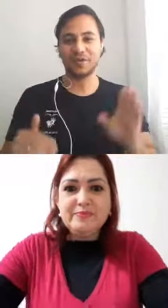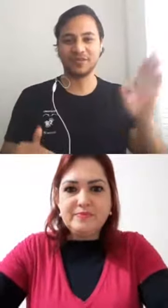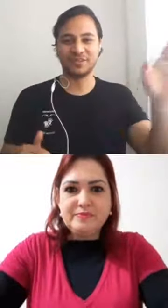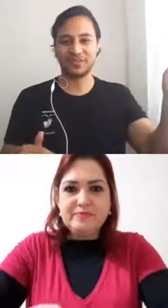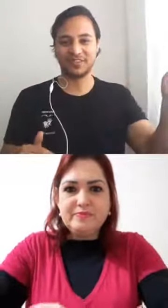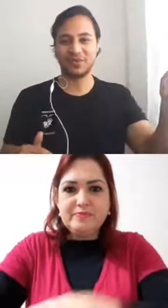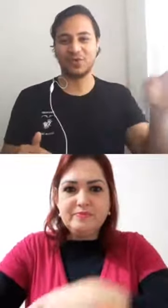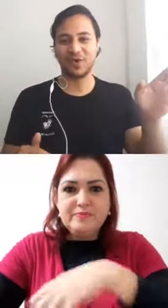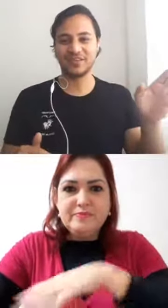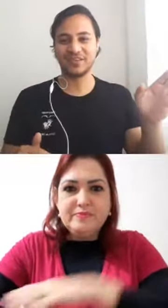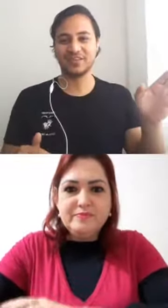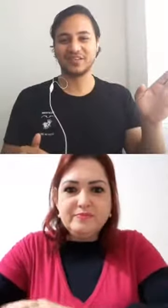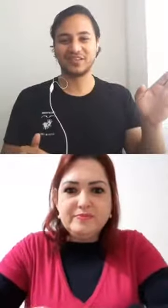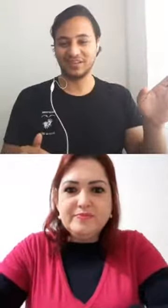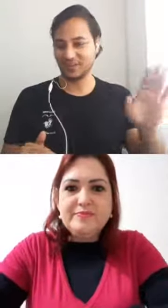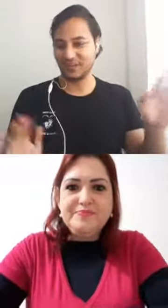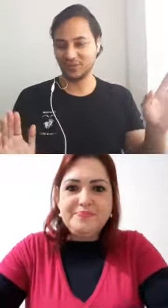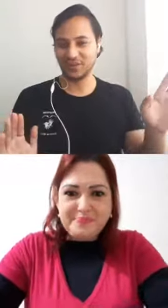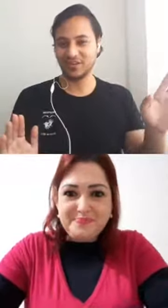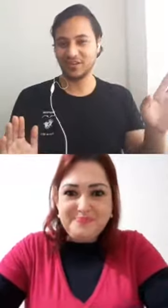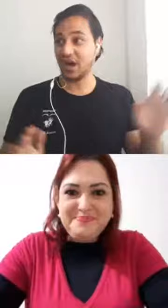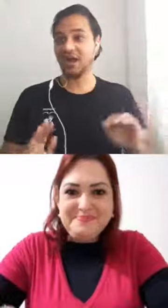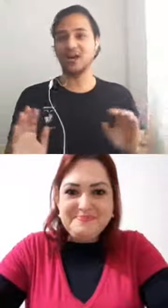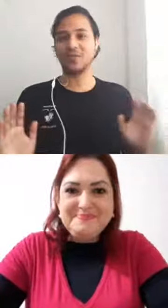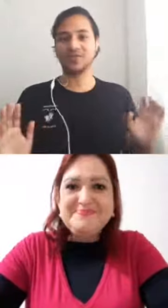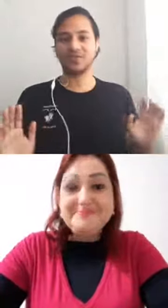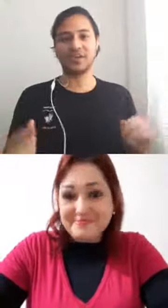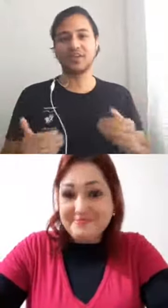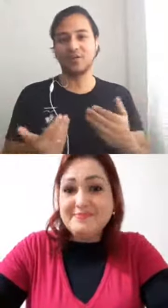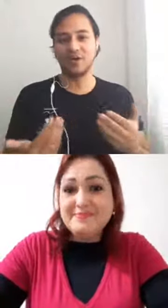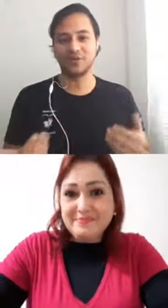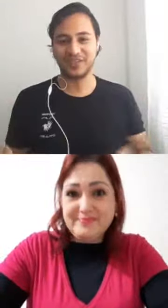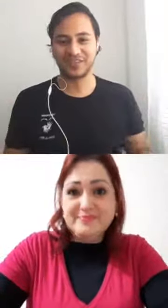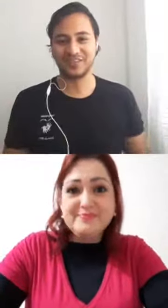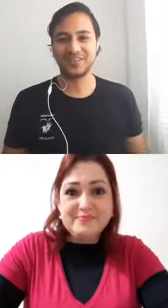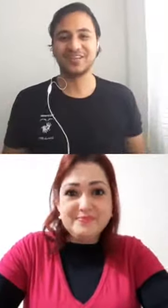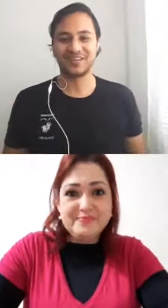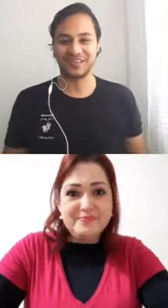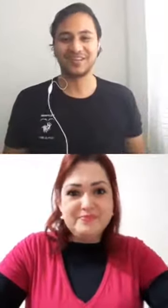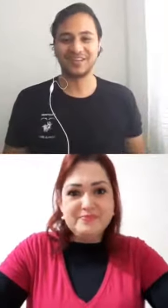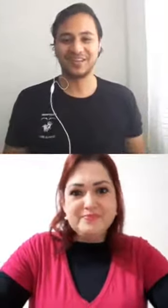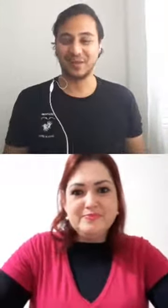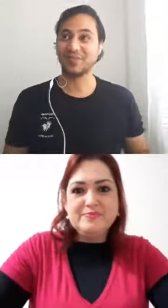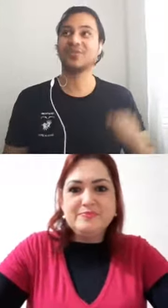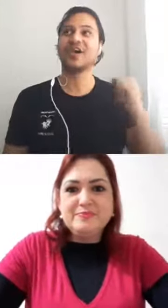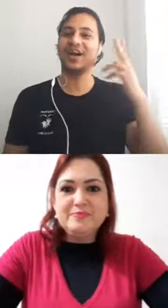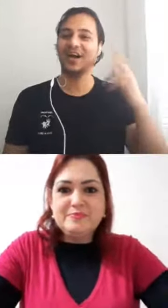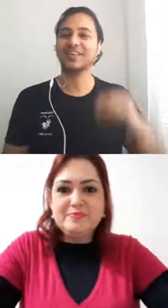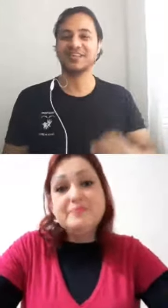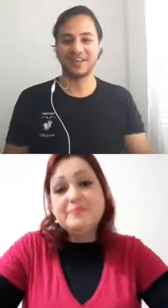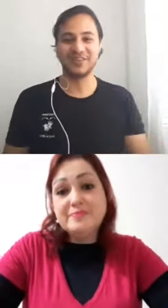chamar para você fazer tal coisa? Gratuito? Não, mas não sei o quê. Então qual é a diferença? Entende? Daí a